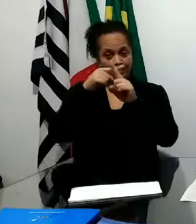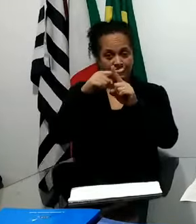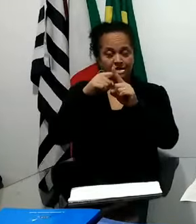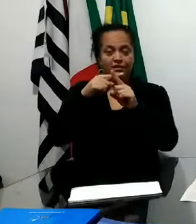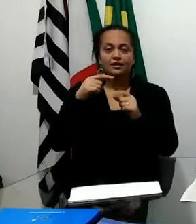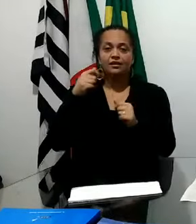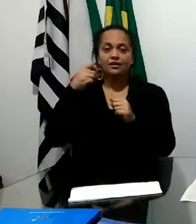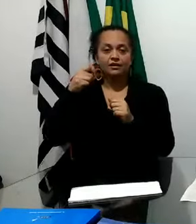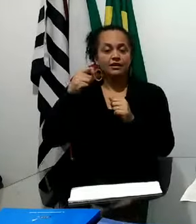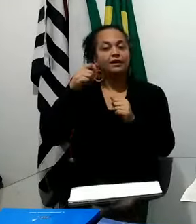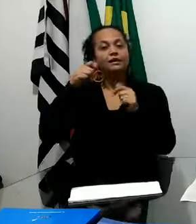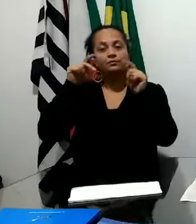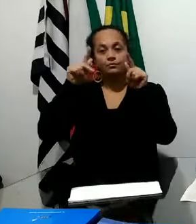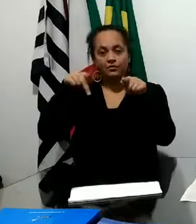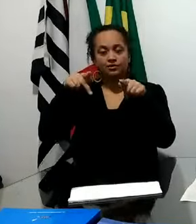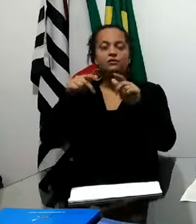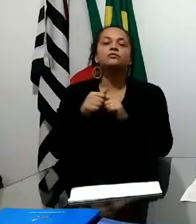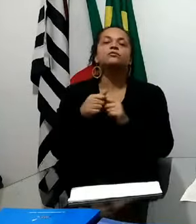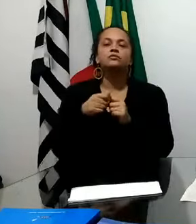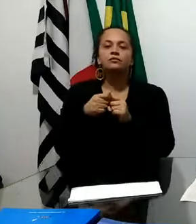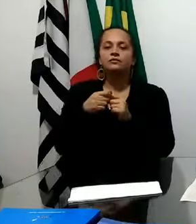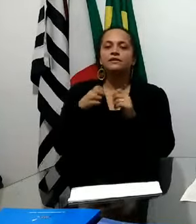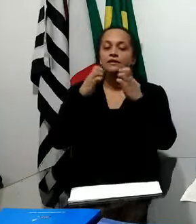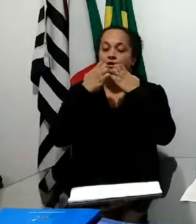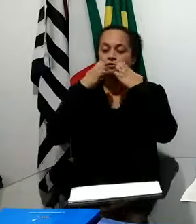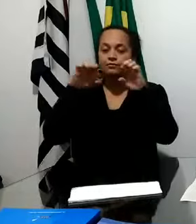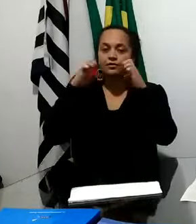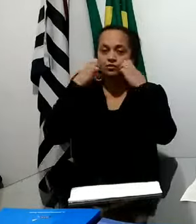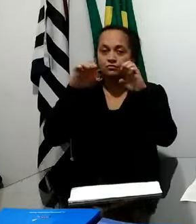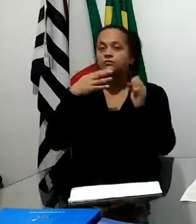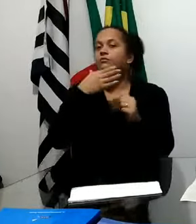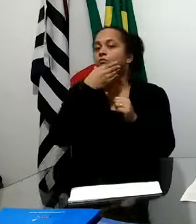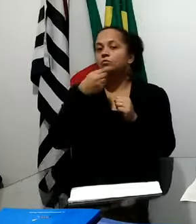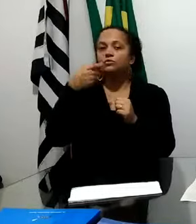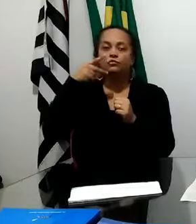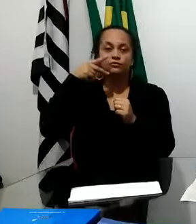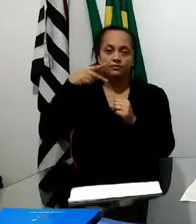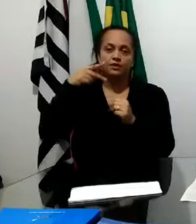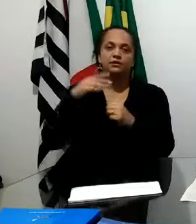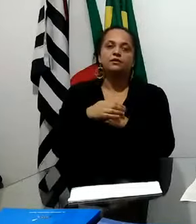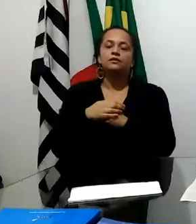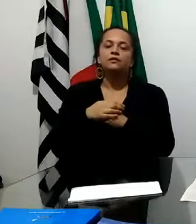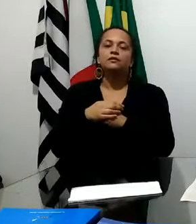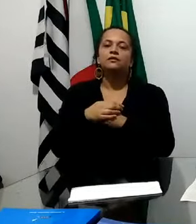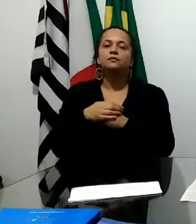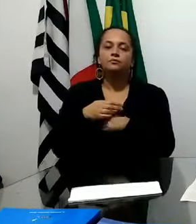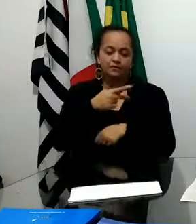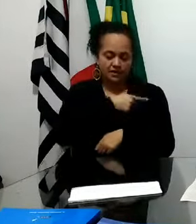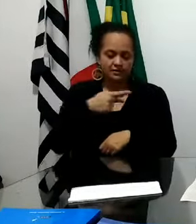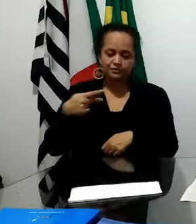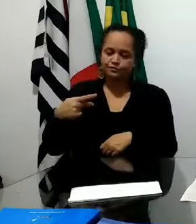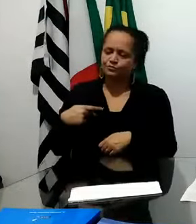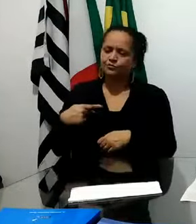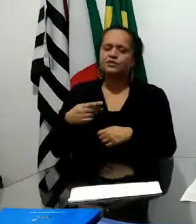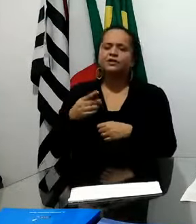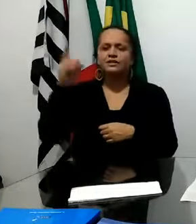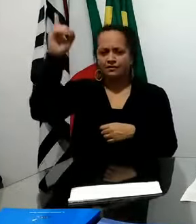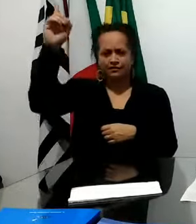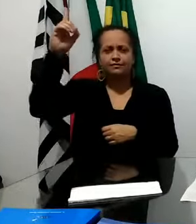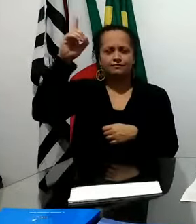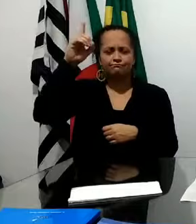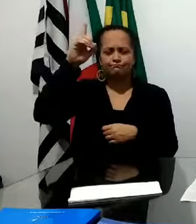apóstolos, os evangelistas, os profetas, os mestres, os pastores. São dons ministeriais que Deus estabeleceu